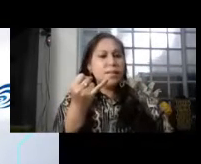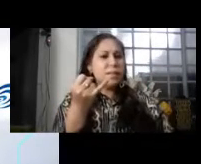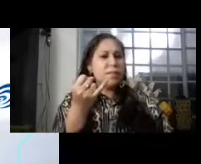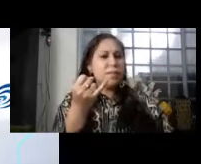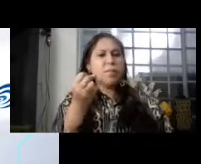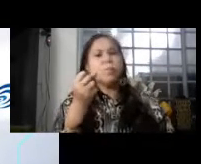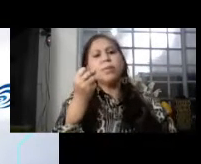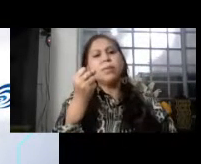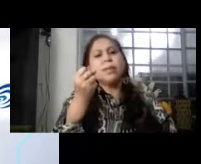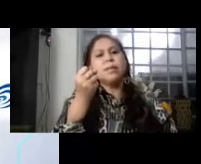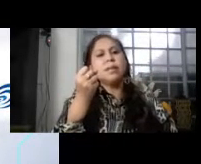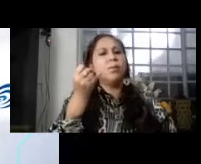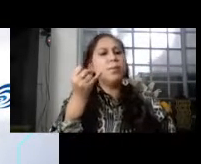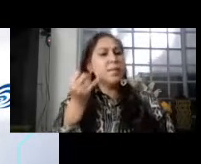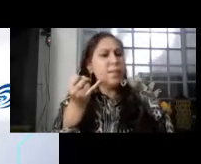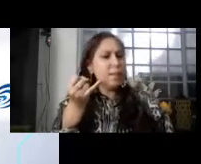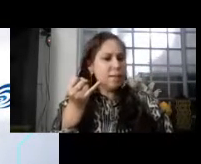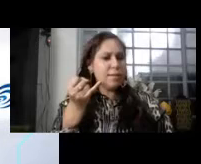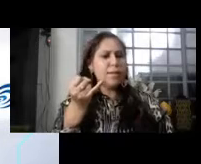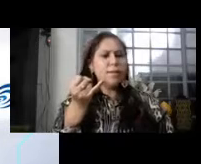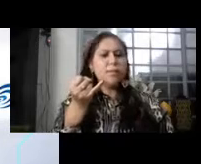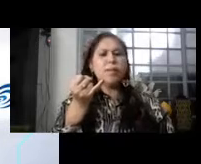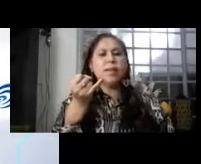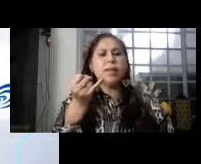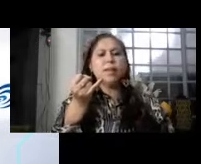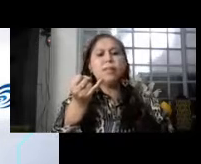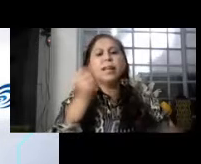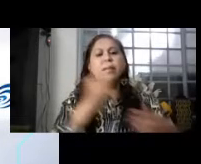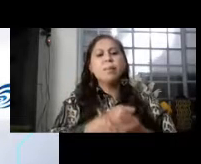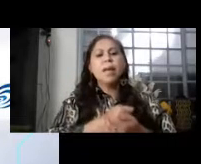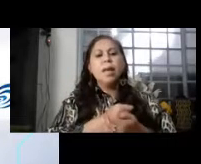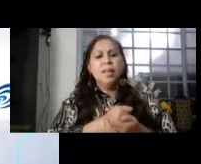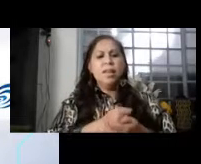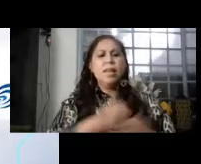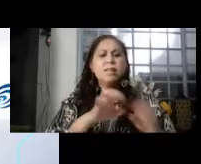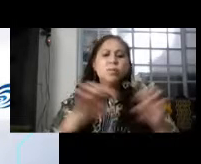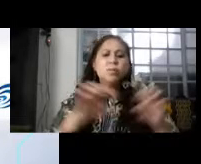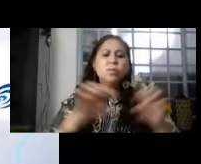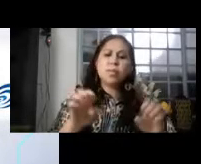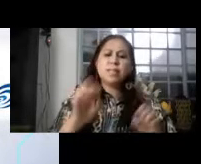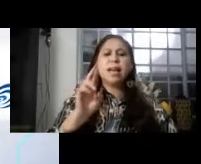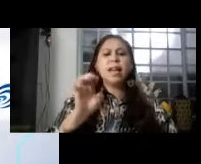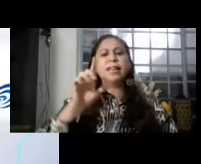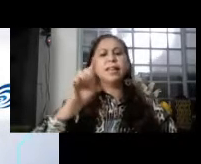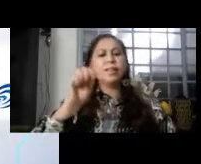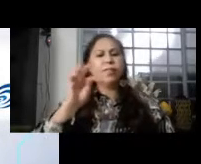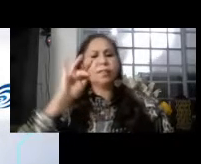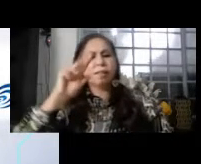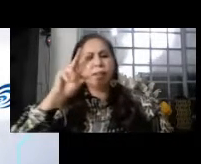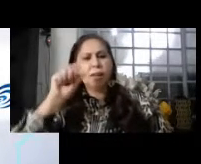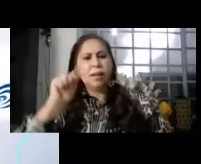condicionais, que usa muito esse sinal do se isso ou aquilo, né? e as estruturas